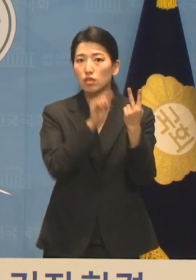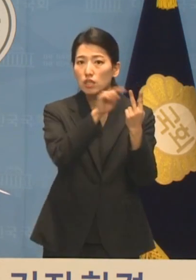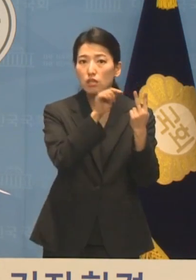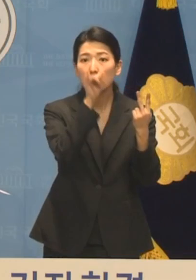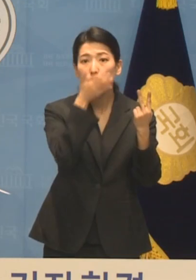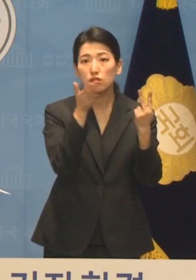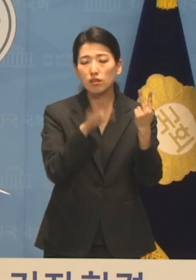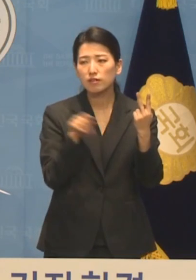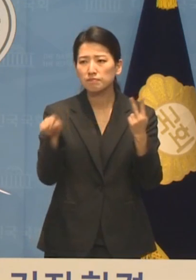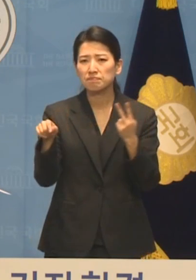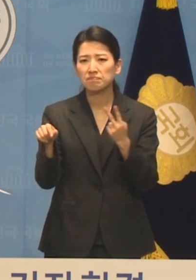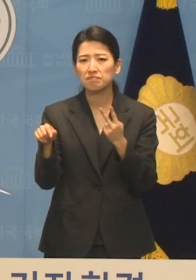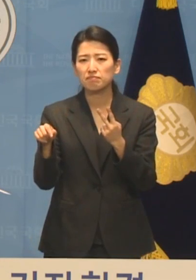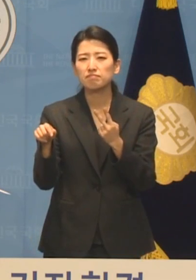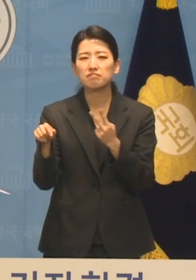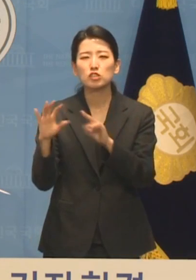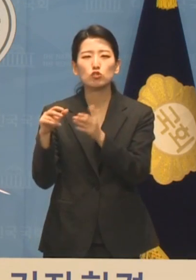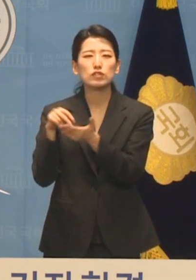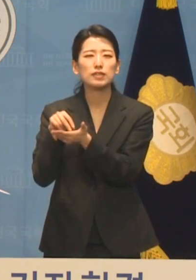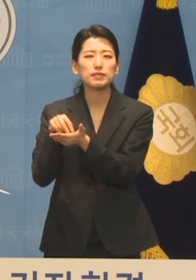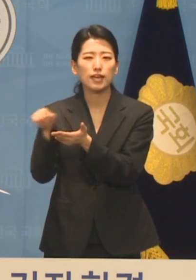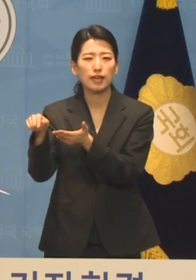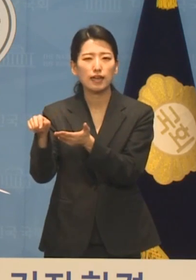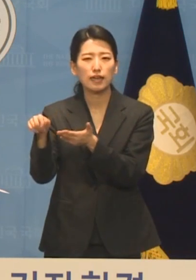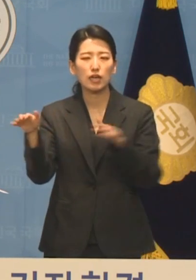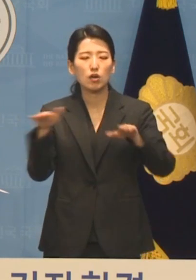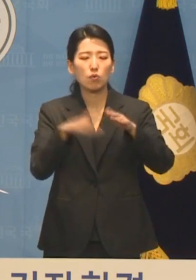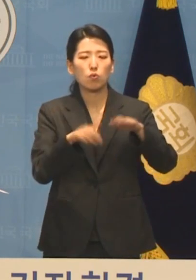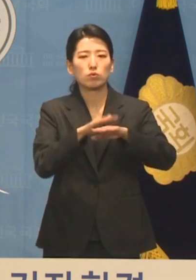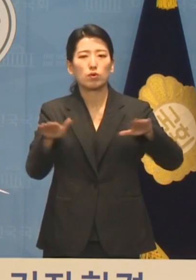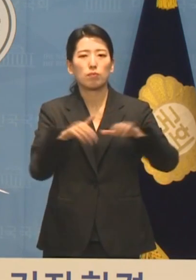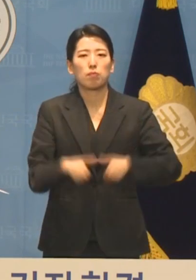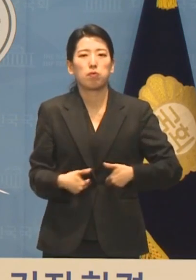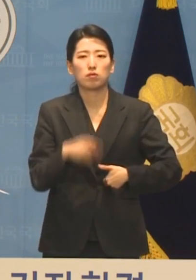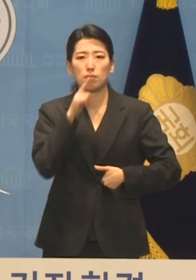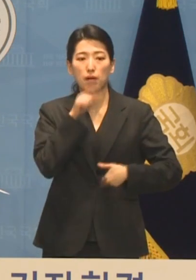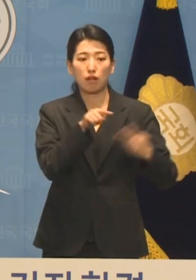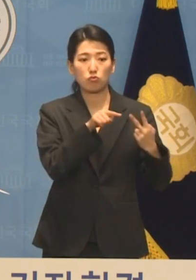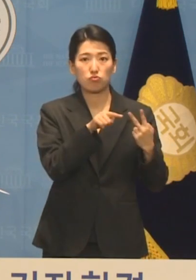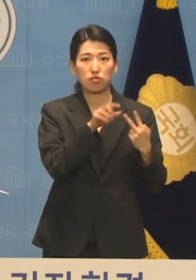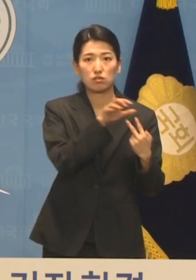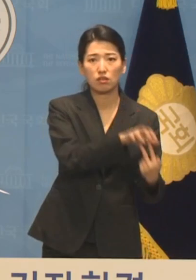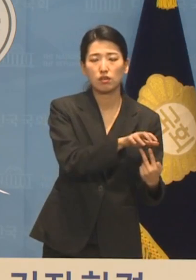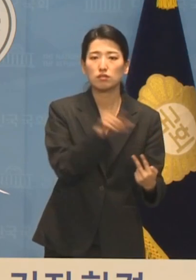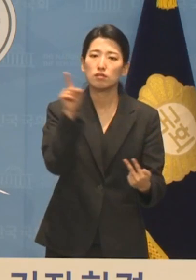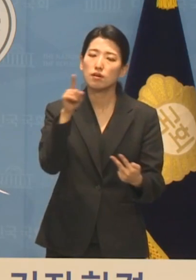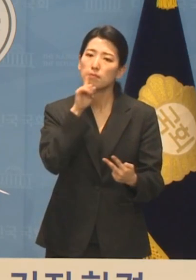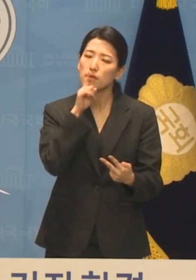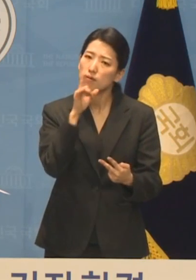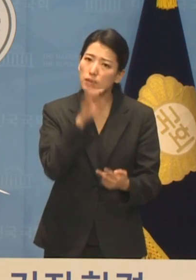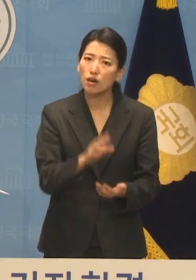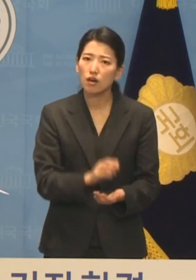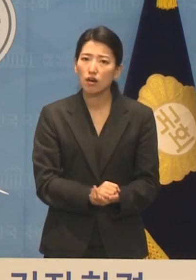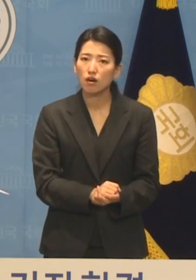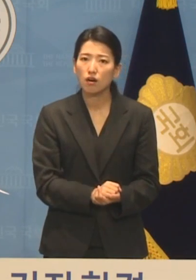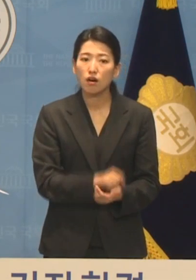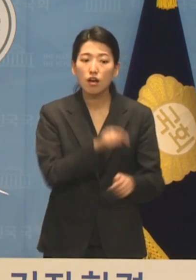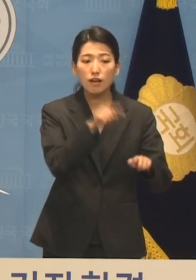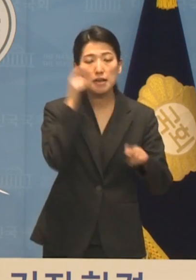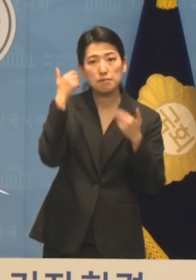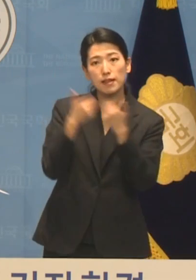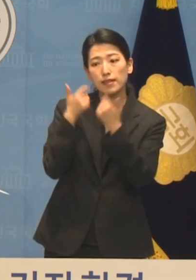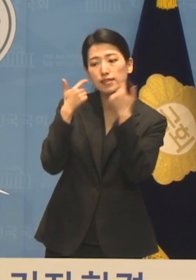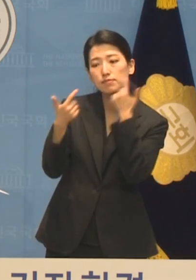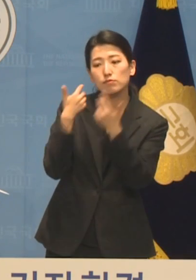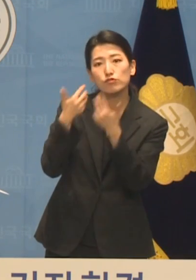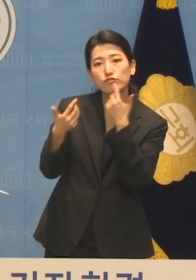것은 공정한 재판에는 관심이 없다는 것입니다. 반대 신문권을 시간적으로 제한하고 증인 및